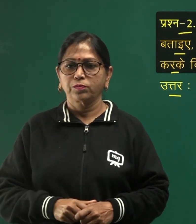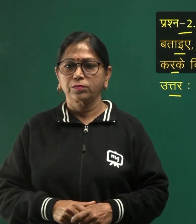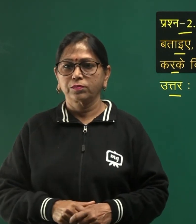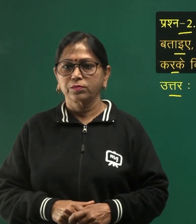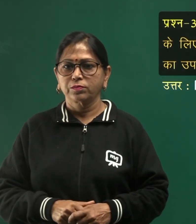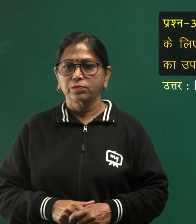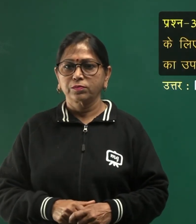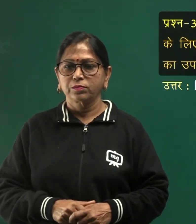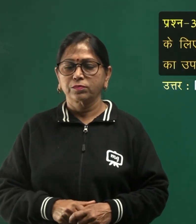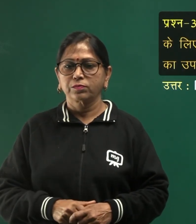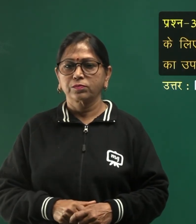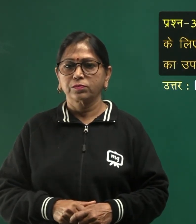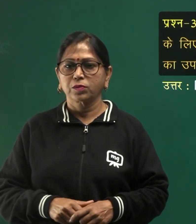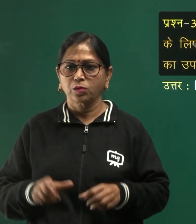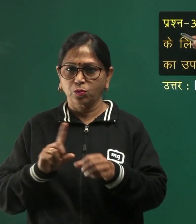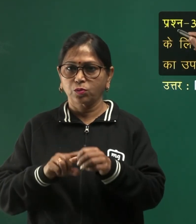को